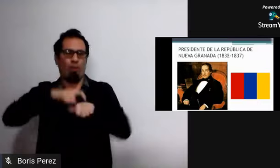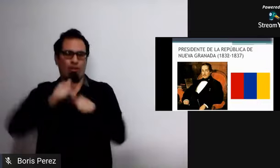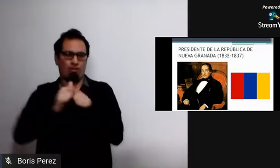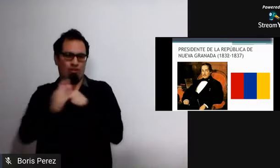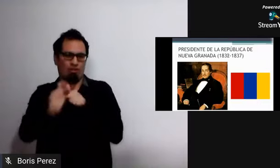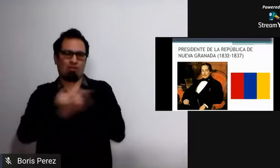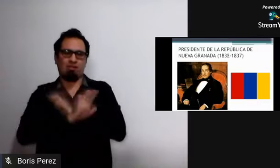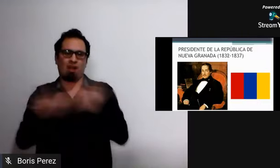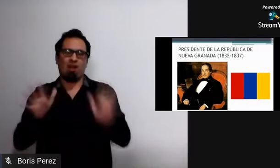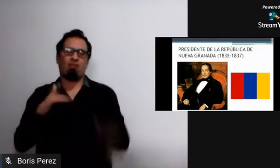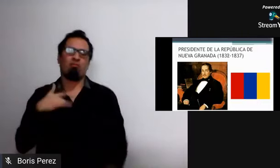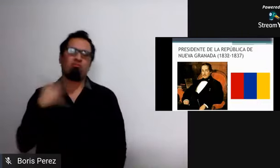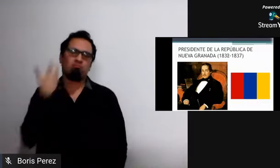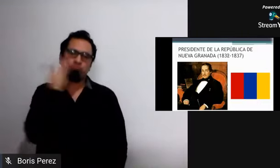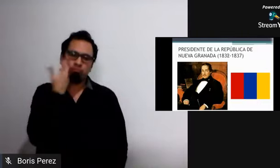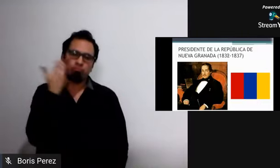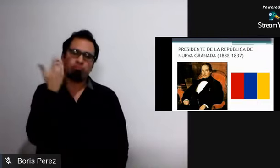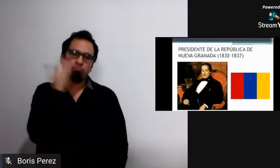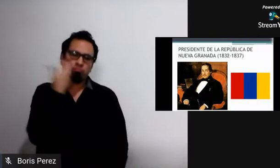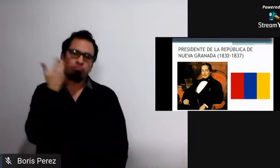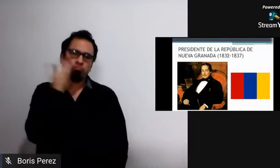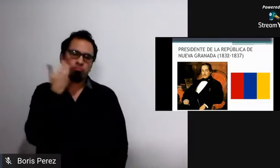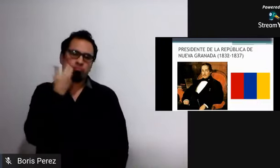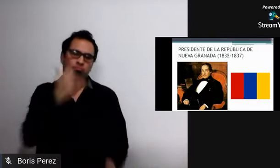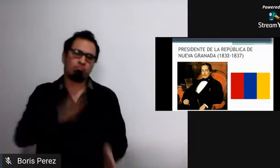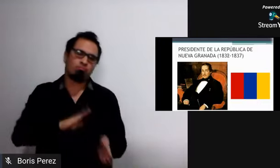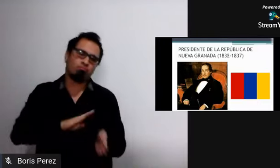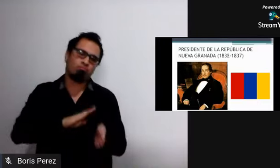presidencia en